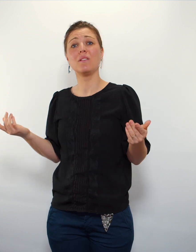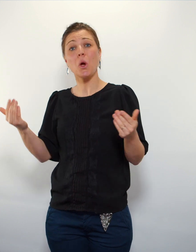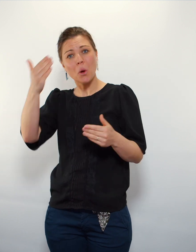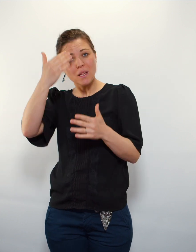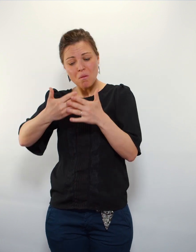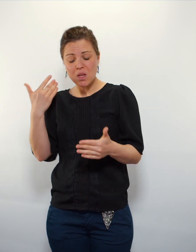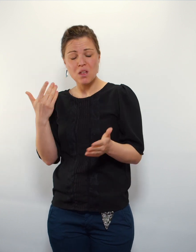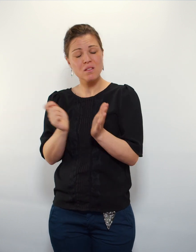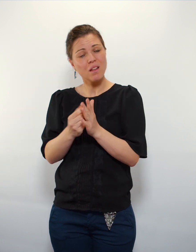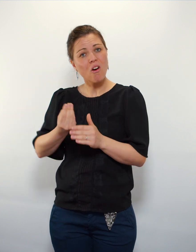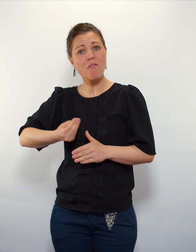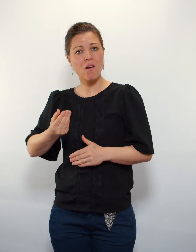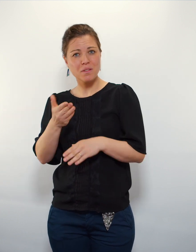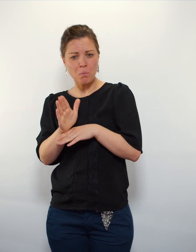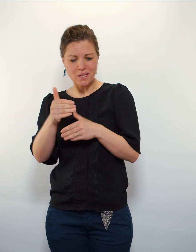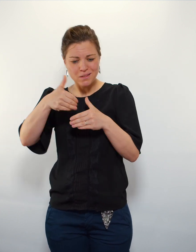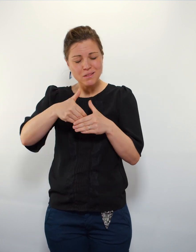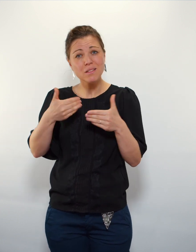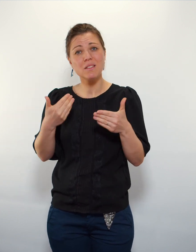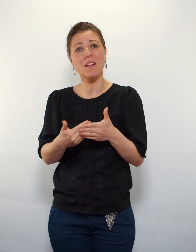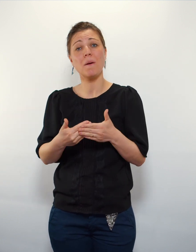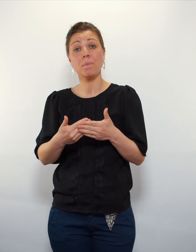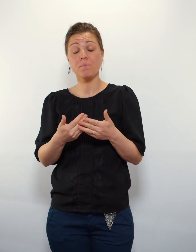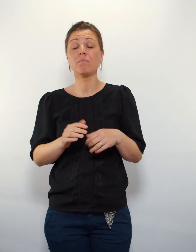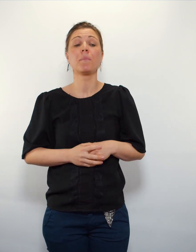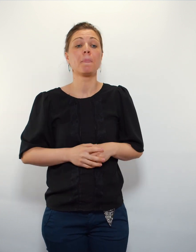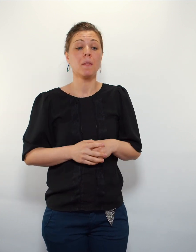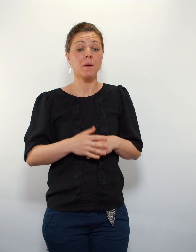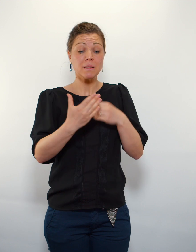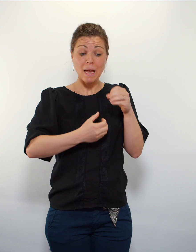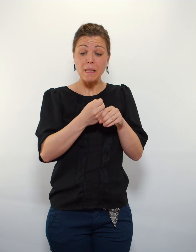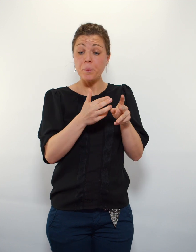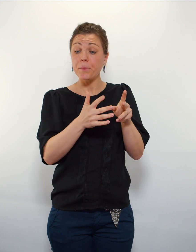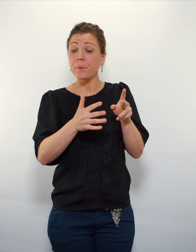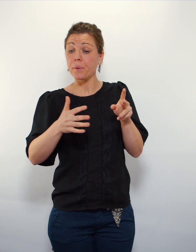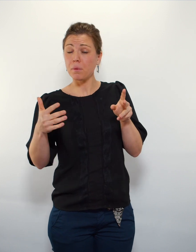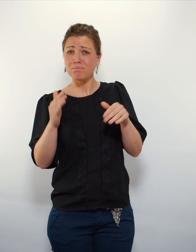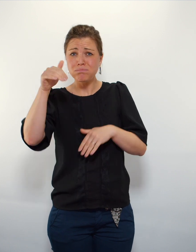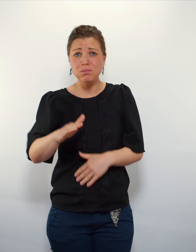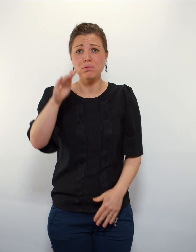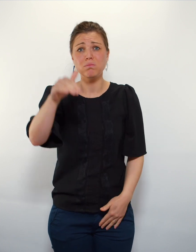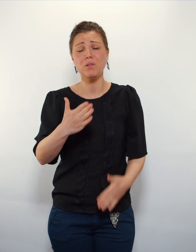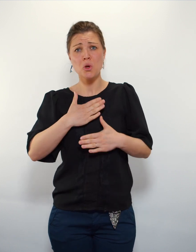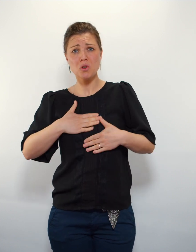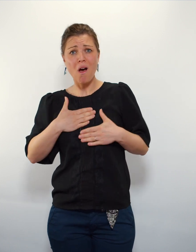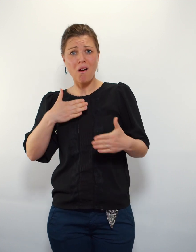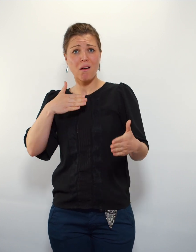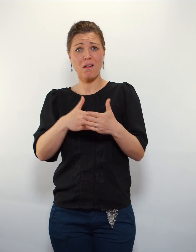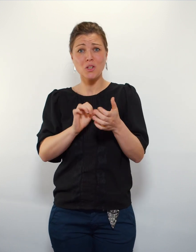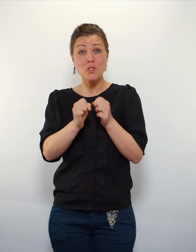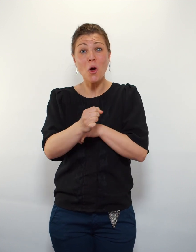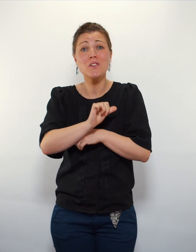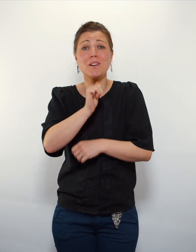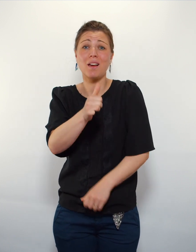c'est mon témoignage. Et les années qui ont suivi avec ses épreuves, ses joies, ses hauts, ses bas, n'ont rien changé de cela. Je vous